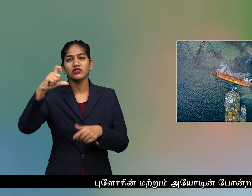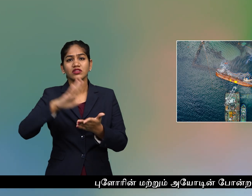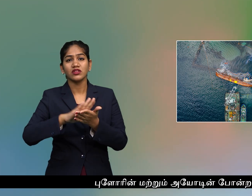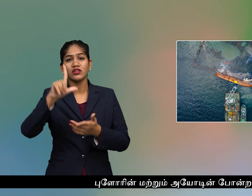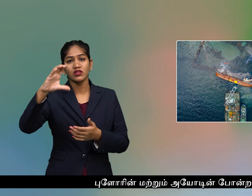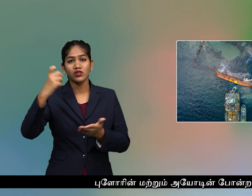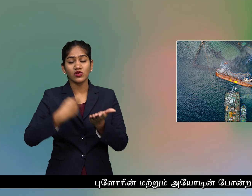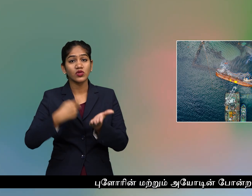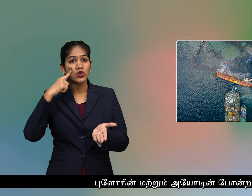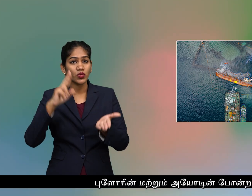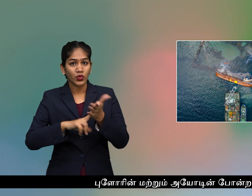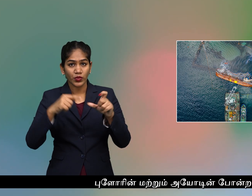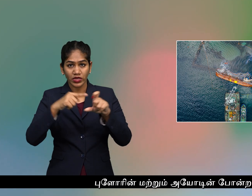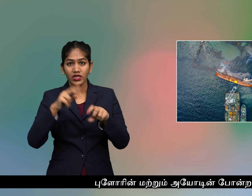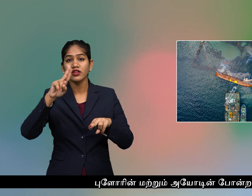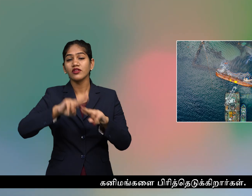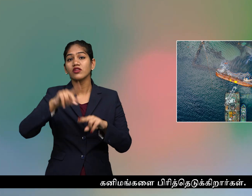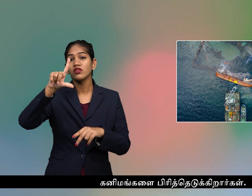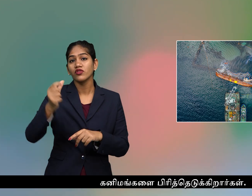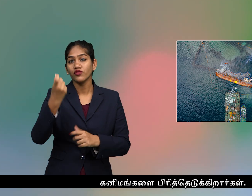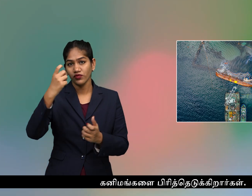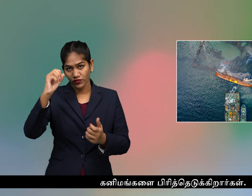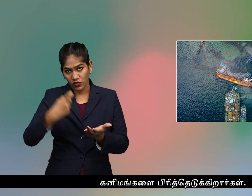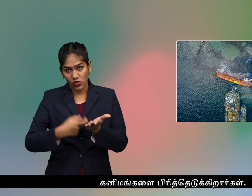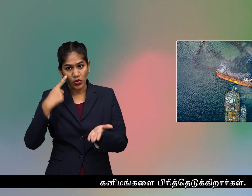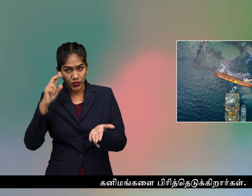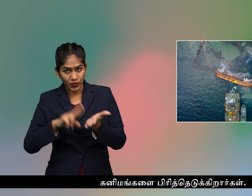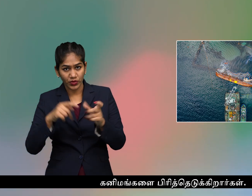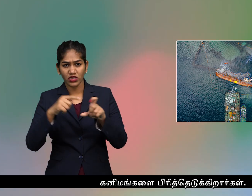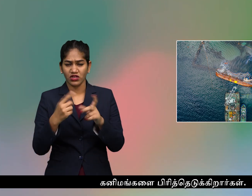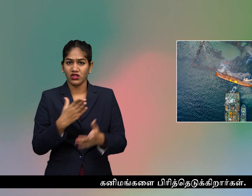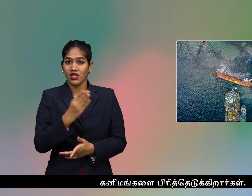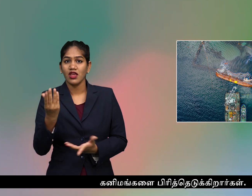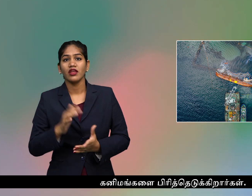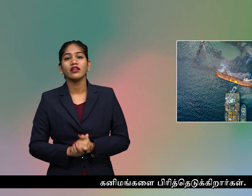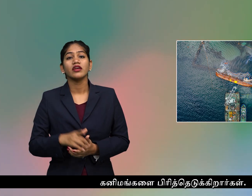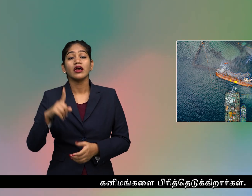புளோரின் மற்றும் அயோடின் போன்ற கனிமங்களை பிரித்தெடுக்கிறார்கள்.